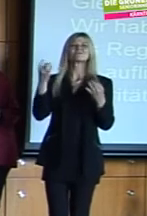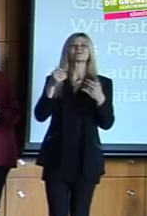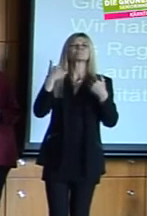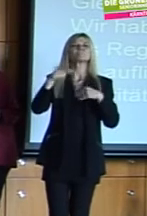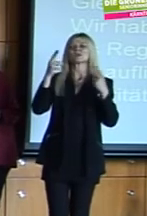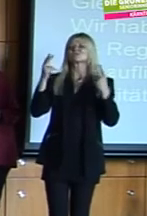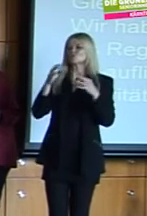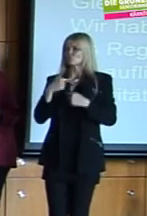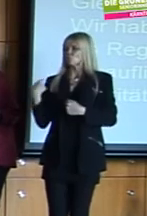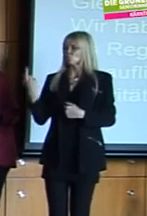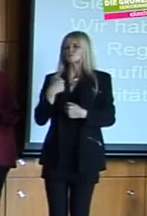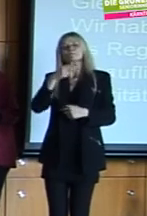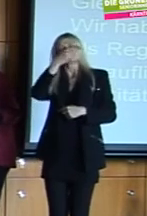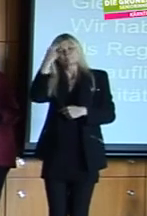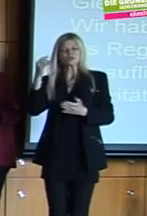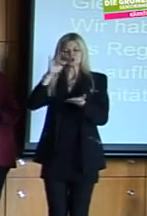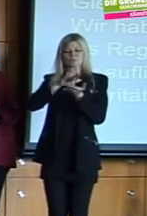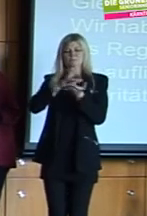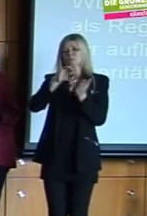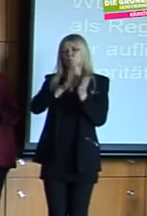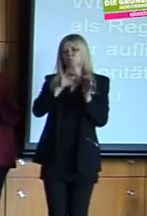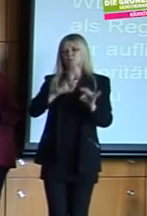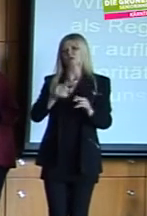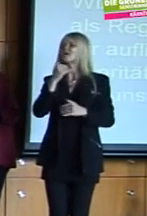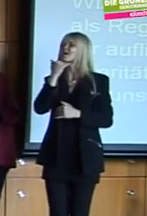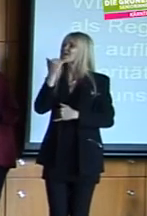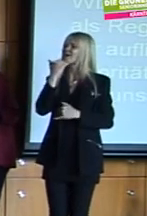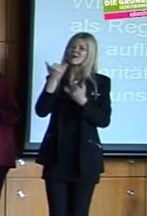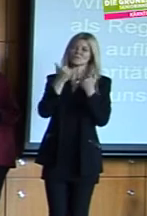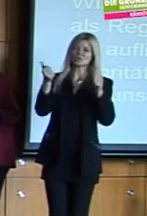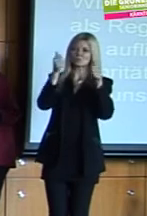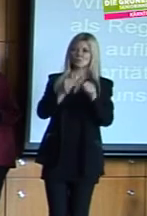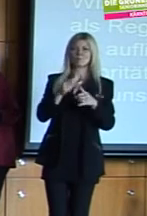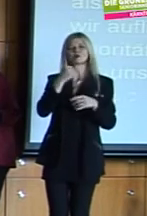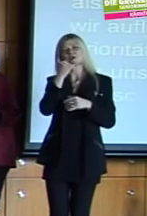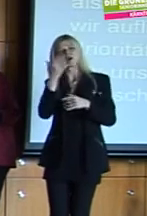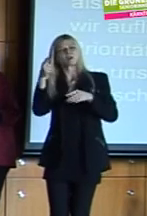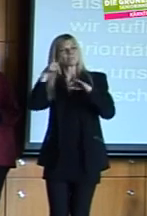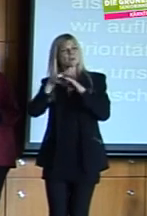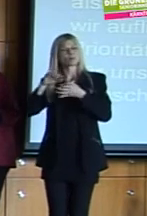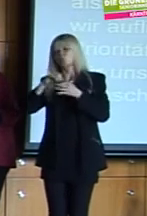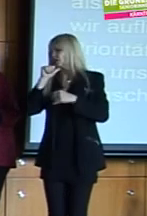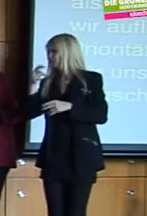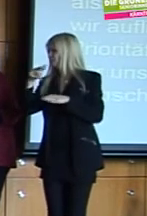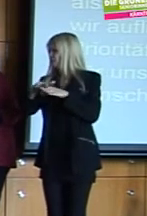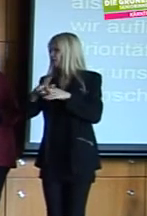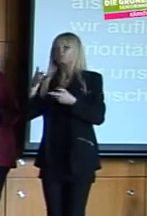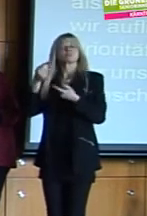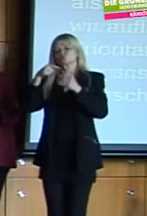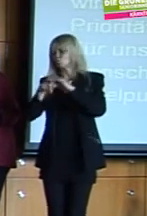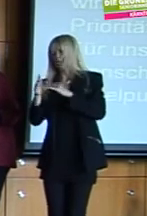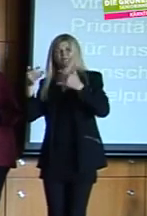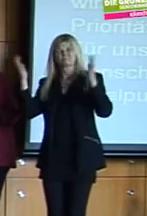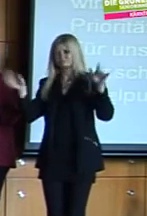für uns der Mensch im Mittelpunkt, egal in welcher Form, behindert, nicht behindert, Zugänge, denn in Wirklichkeit hat jeder von uns